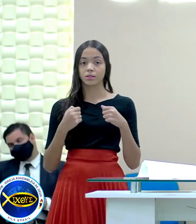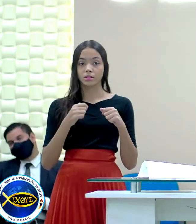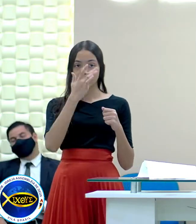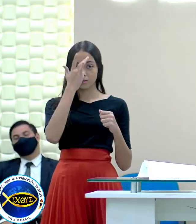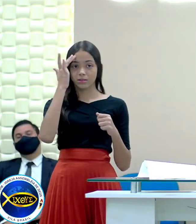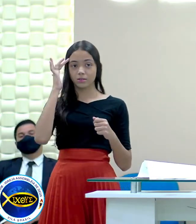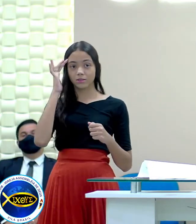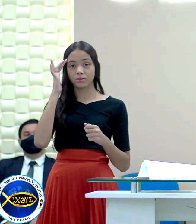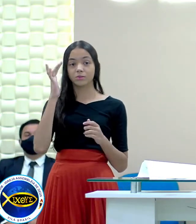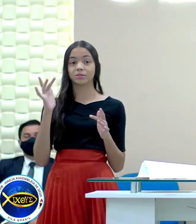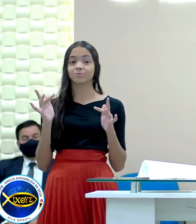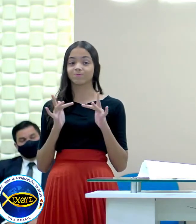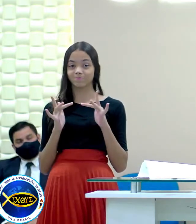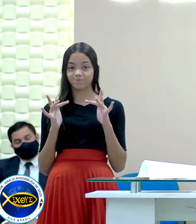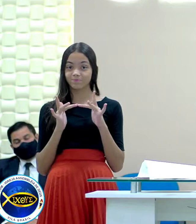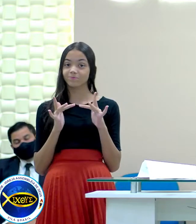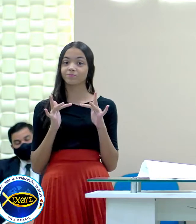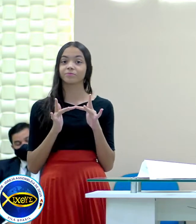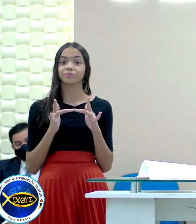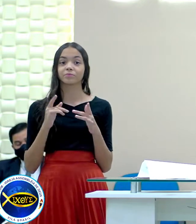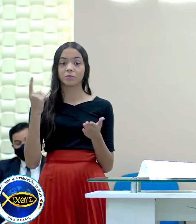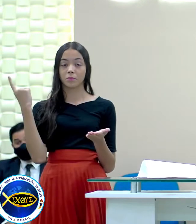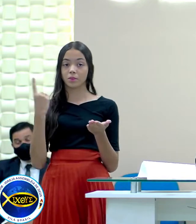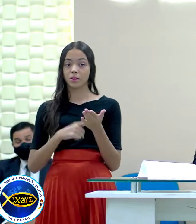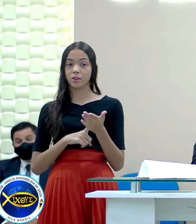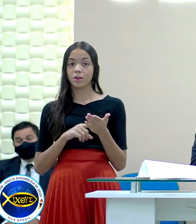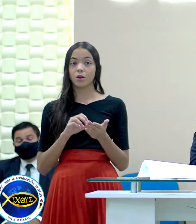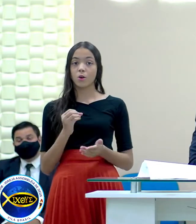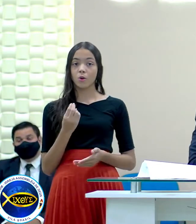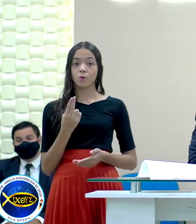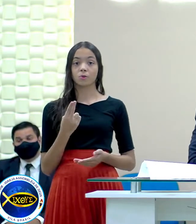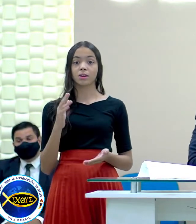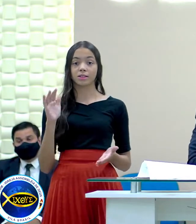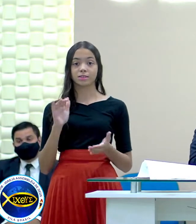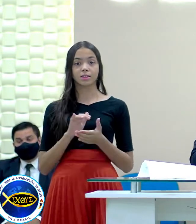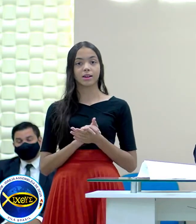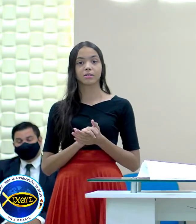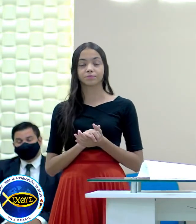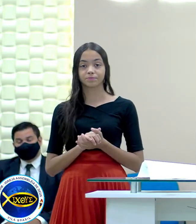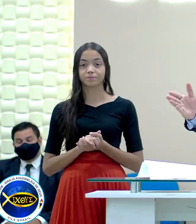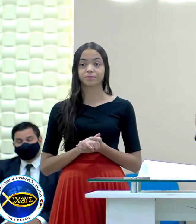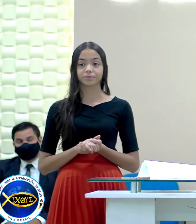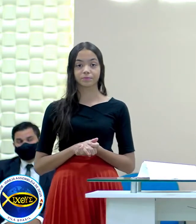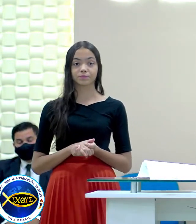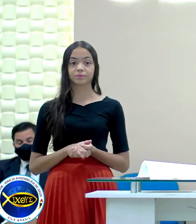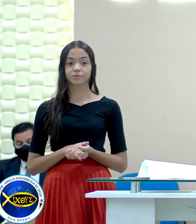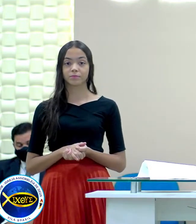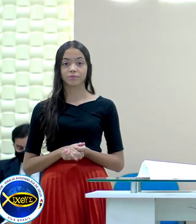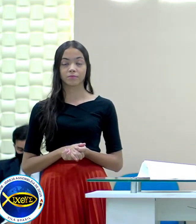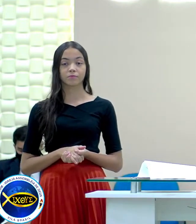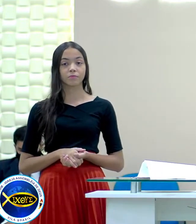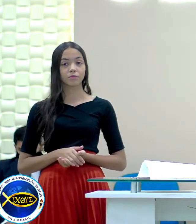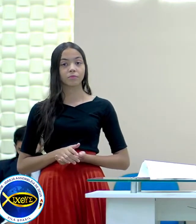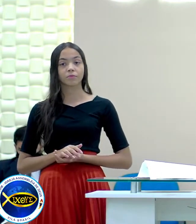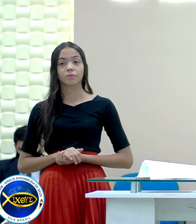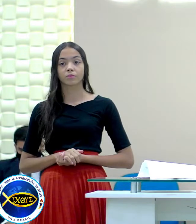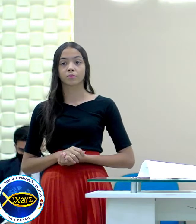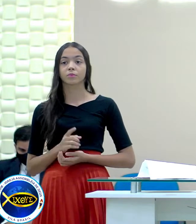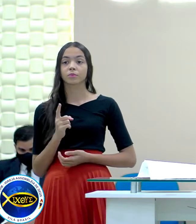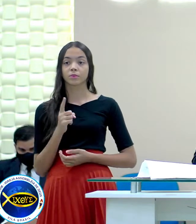compromisso marcados, ou que vão casar, ou que já se casaram, dentre várias condutas, nós